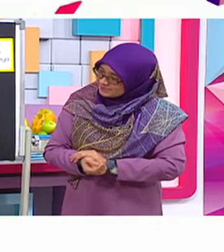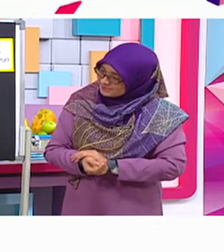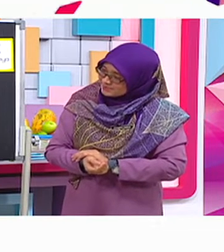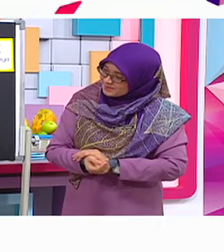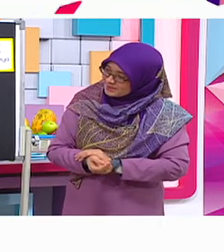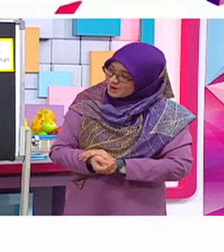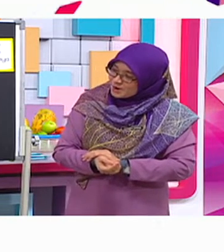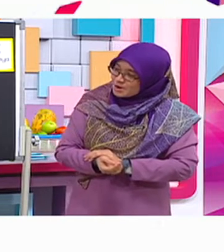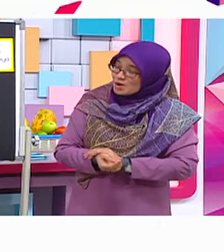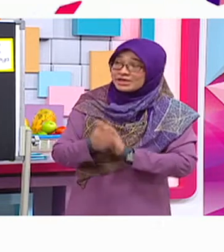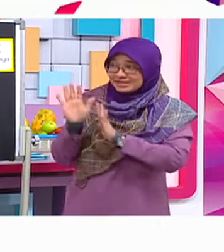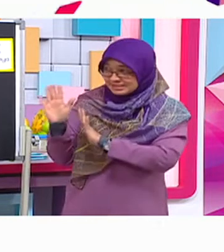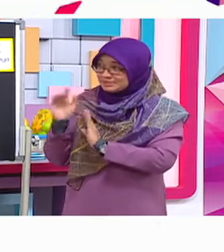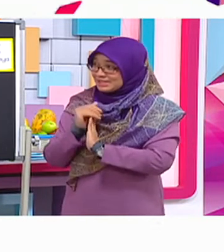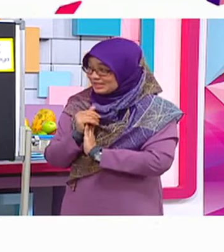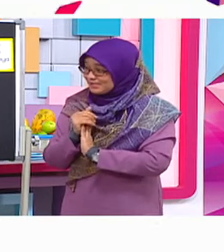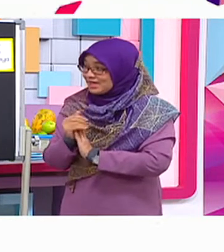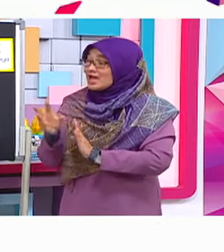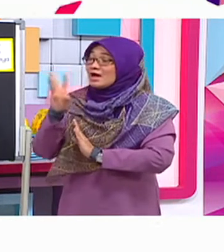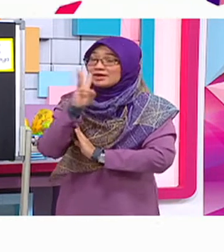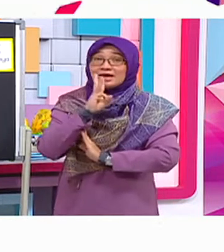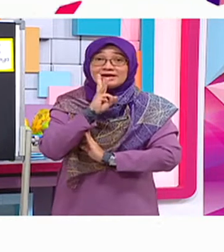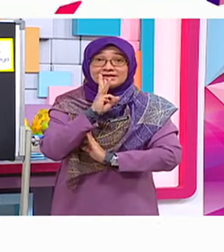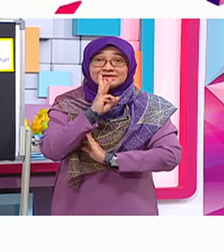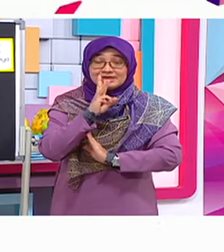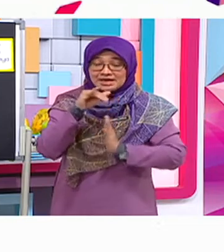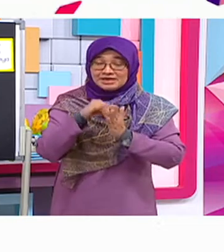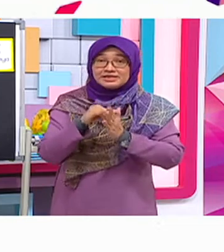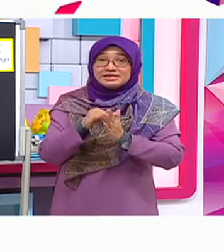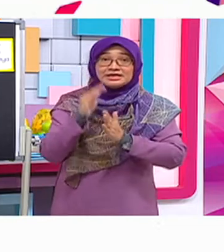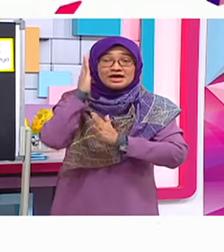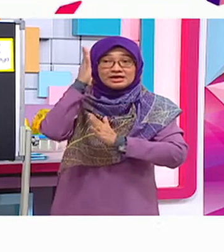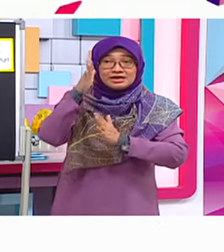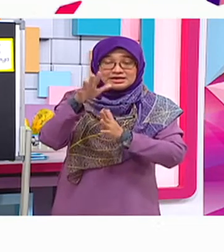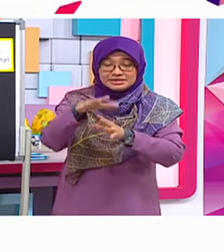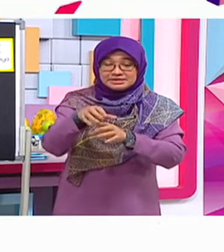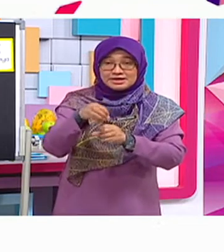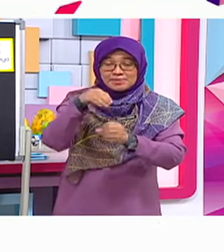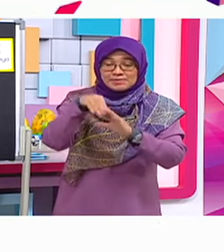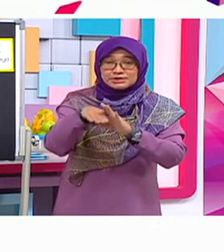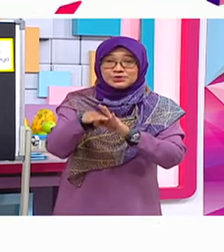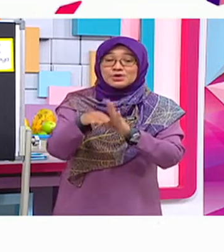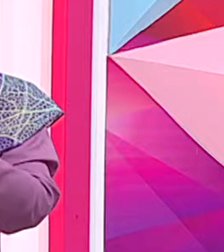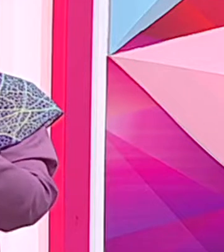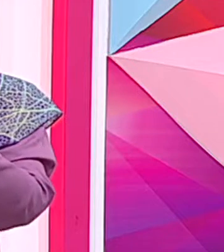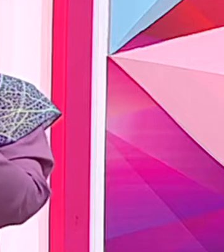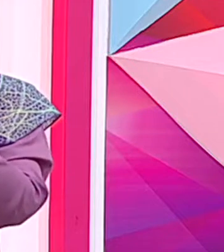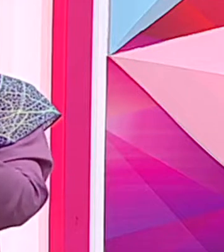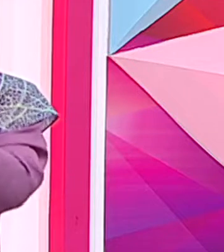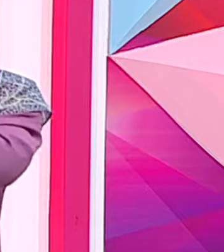Apa kegunaan DC go akhirat sebentar Dia Mira Oke Air ini ini akan diserap masuk oleh